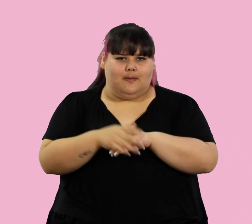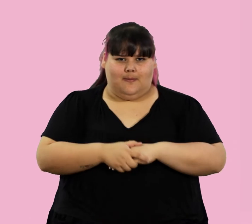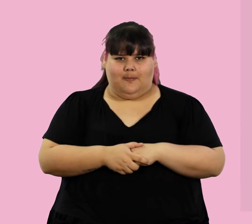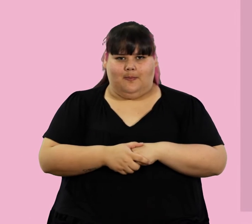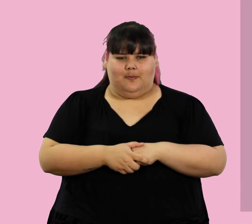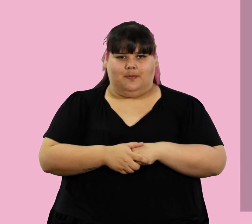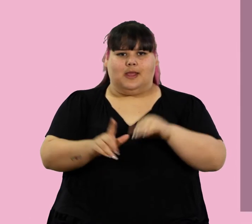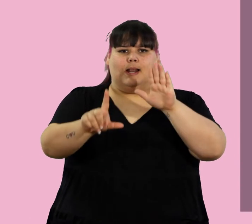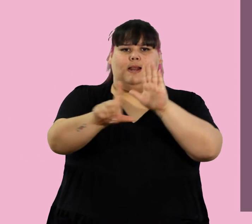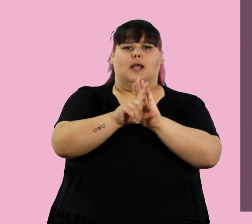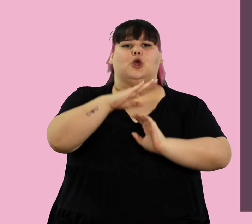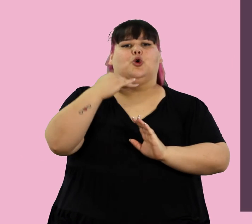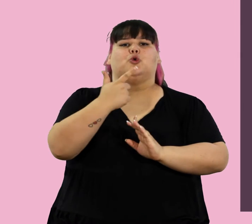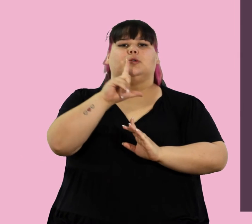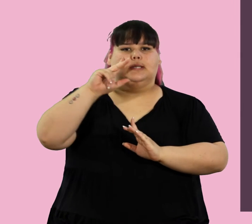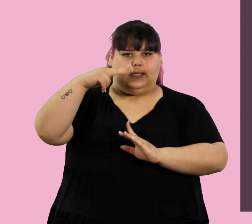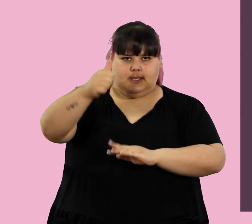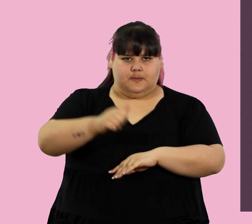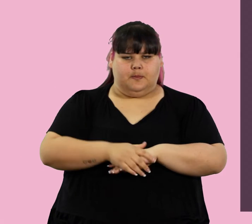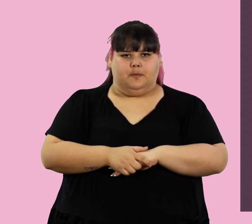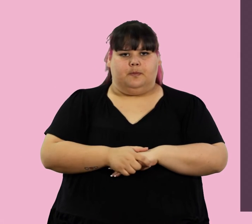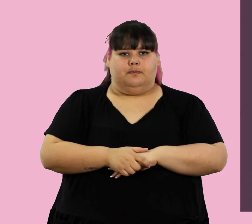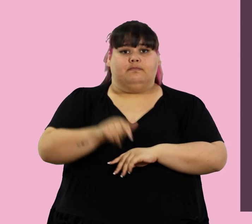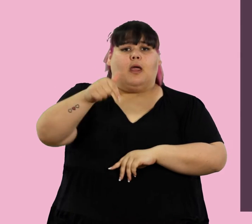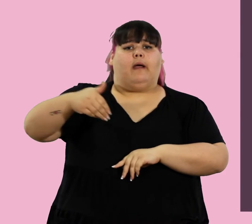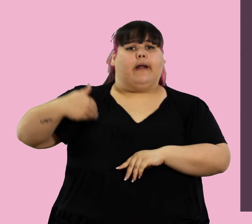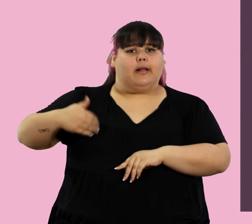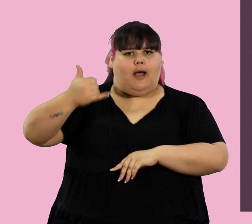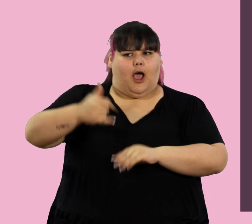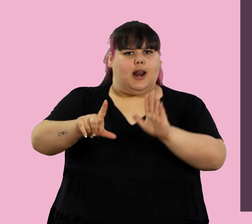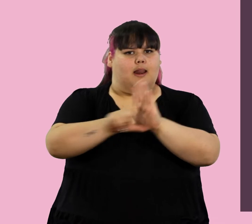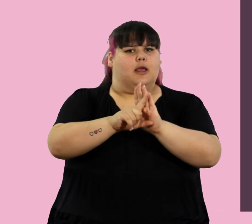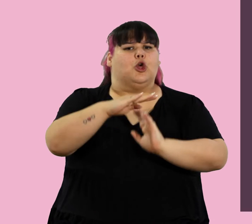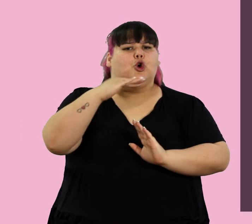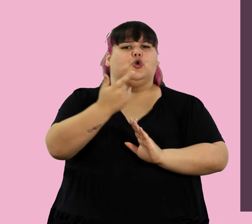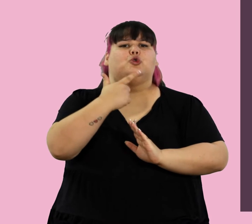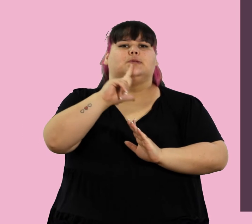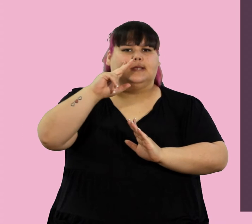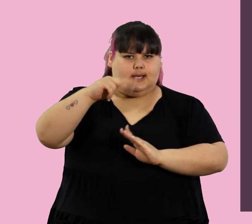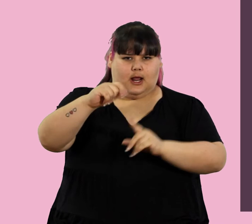Ley Justina. En Argentina existe la Ley Justina número